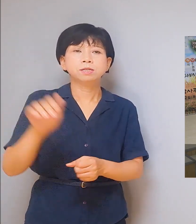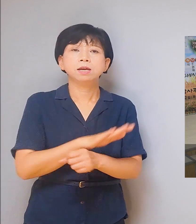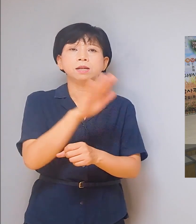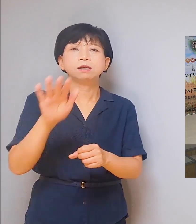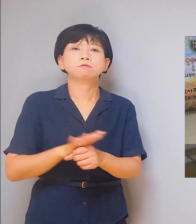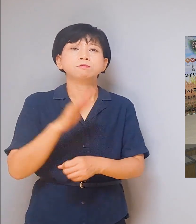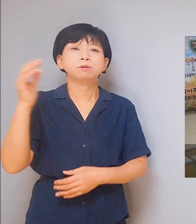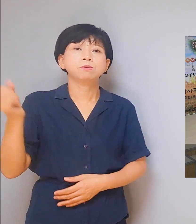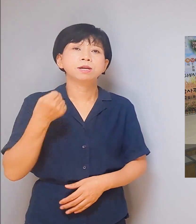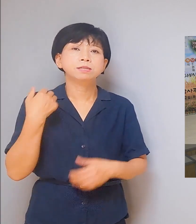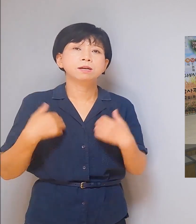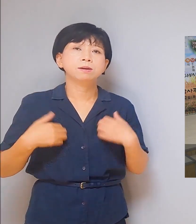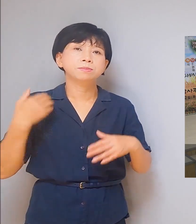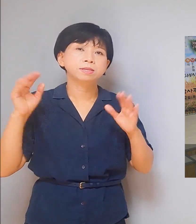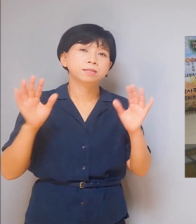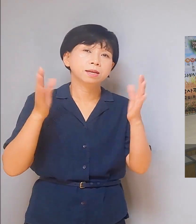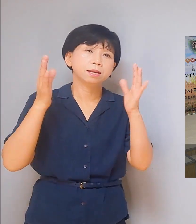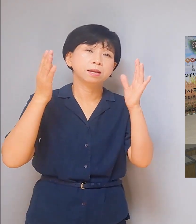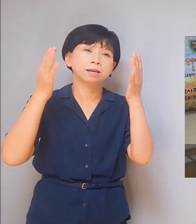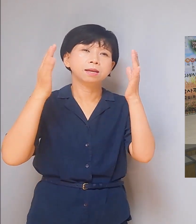환영합니다. 주의 사랑으로